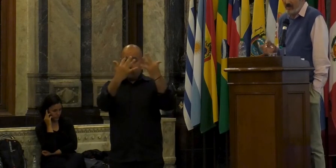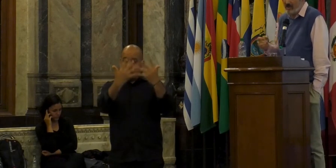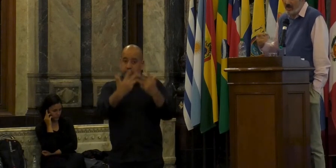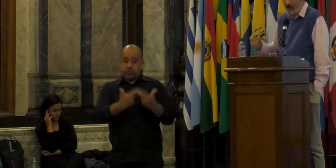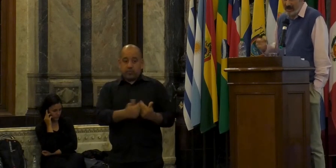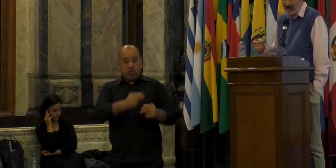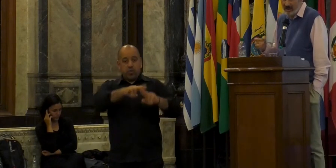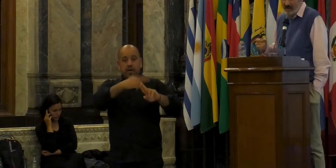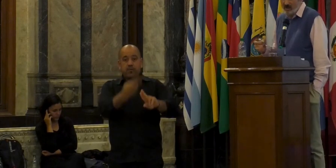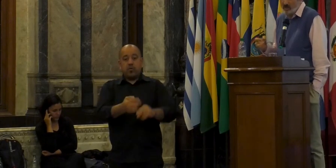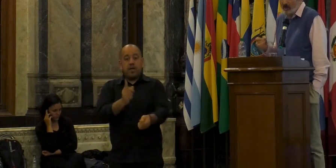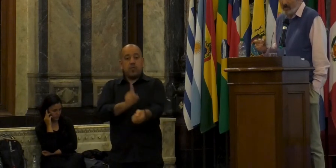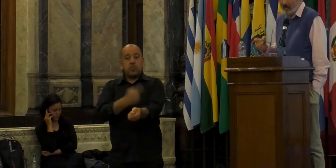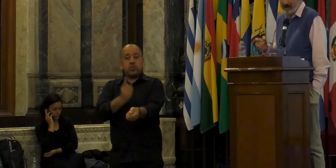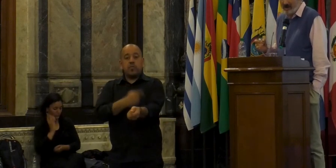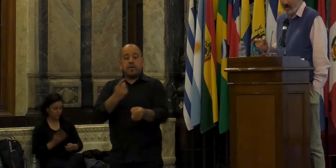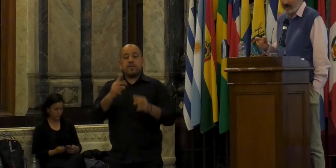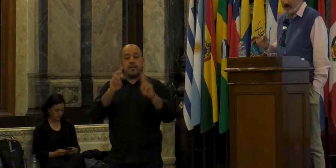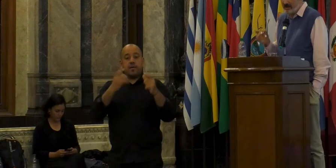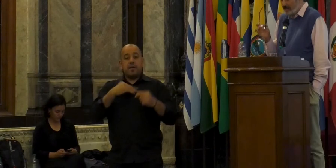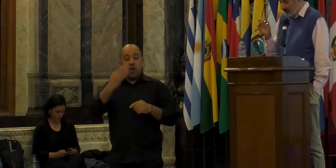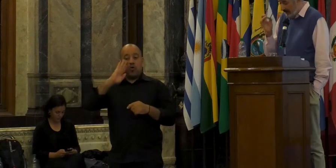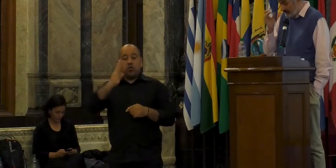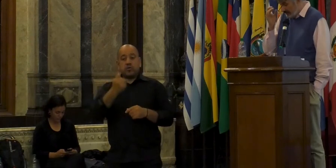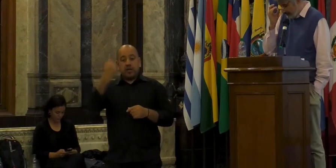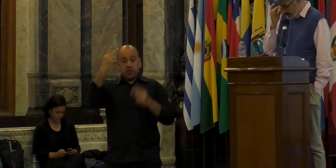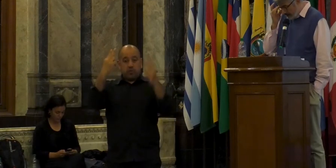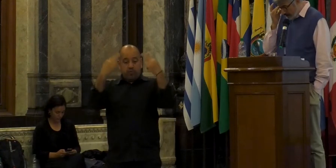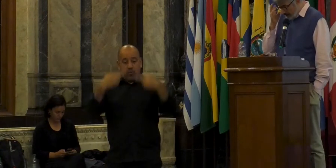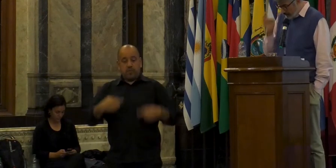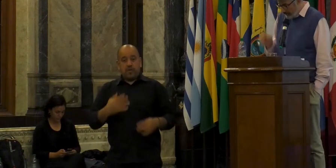también una forma de conocer tus propias pasiones, ¿no? Y entenderlas.